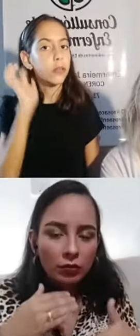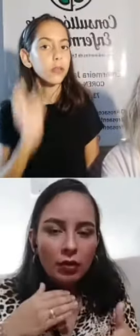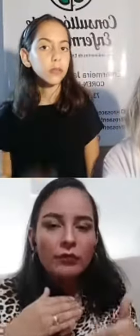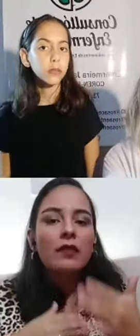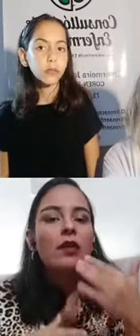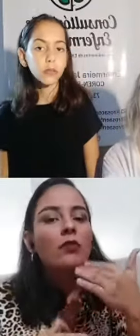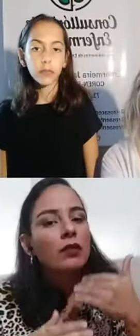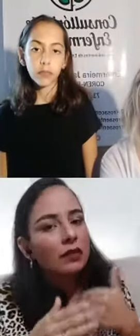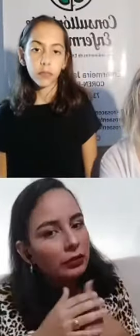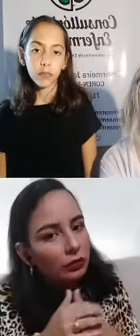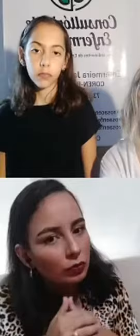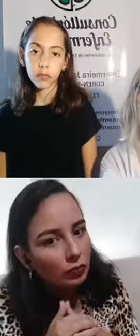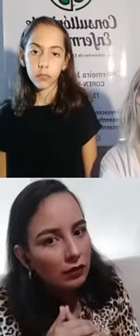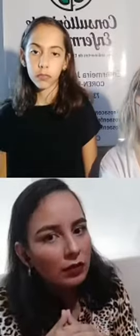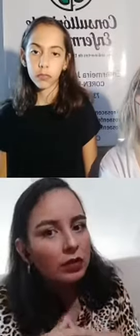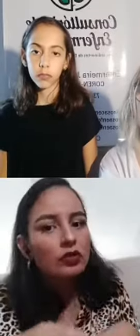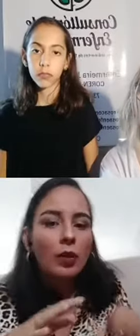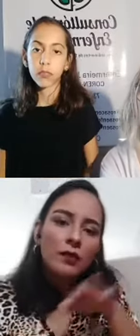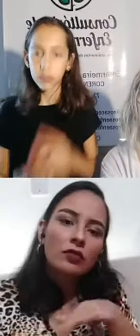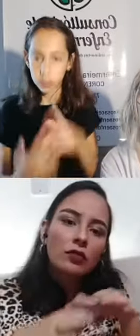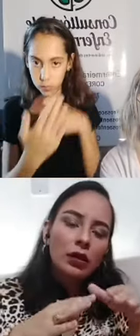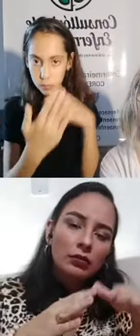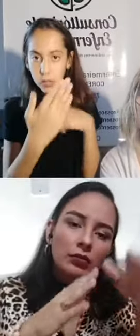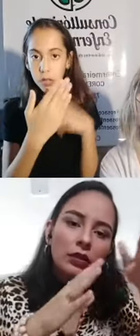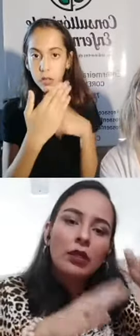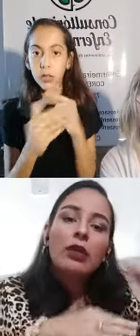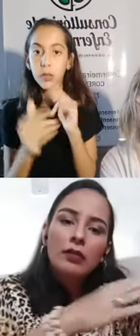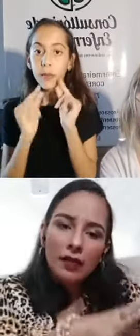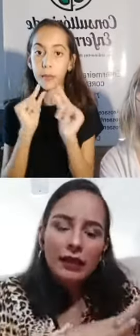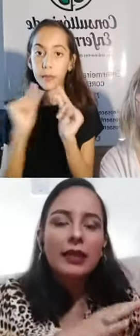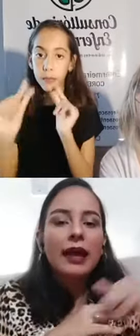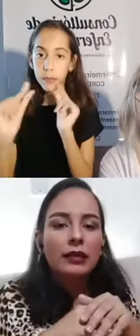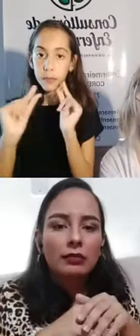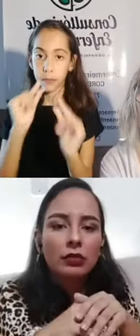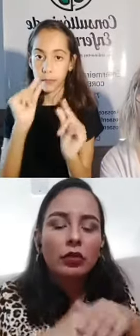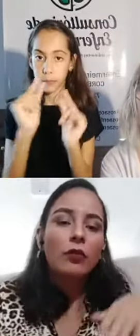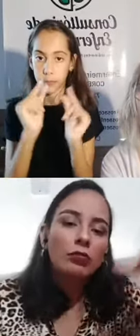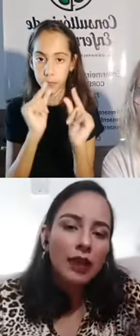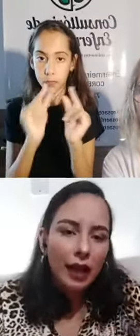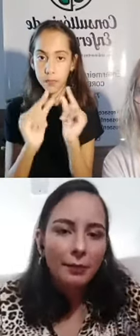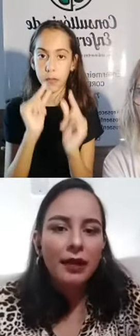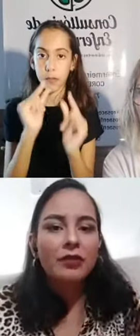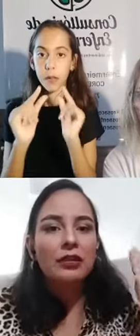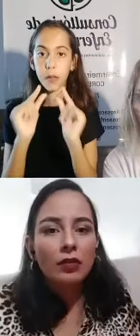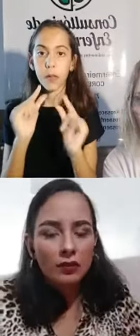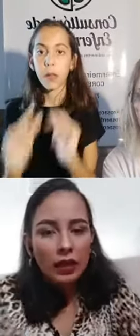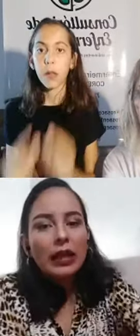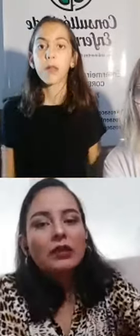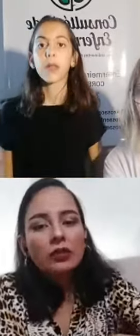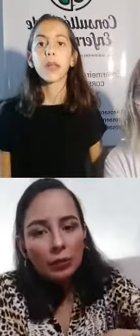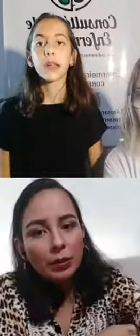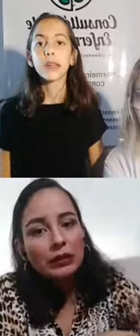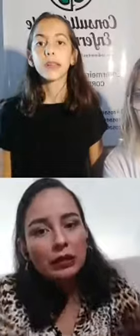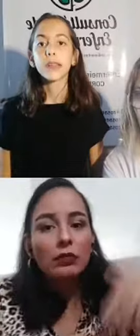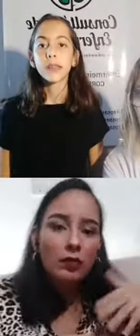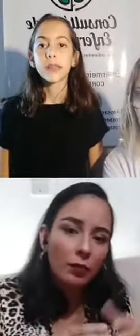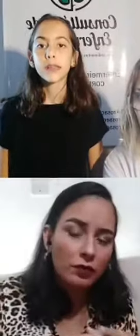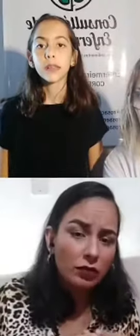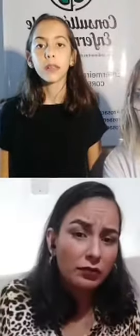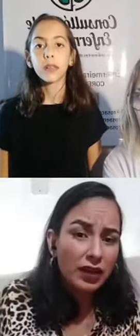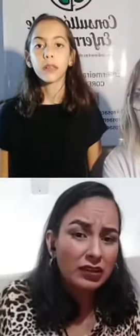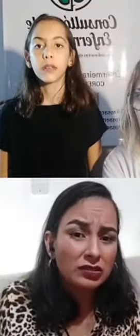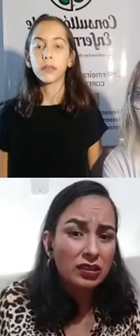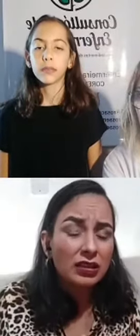tentado fazer algumas leituras de uma pessoa que eu quero sair dela. Quando eu voltar para a vida em sociedade, eu pretendo ser uma